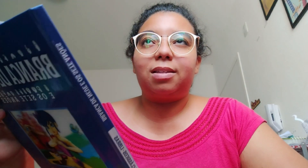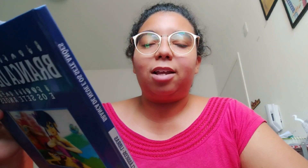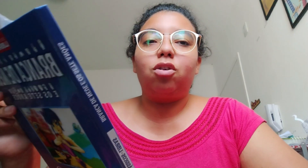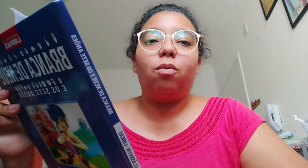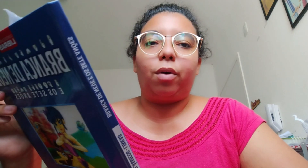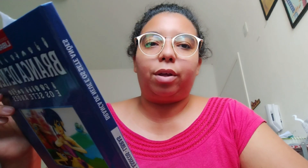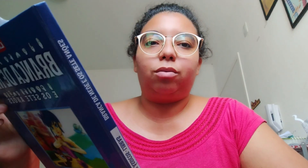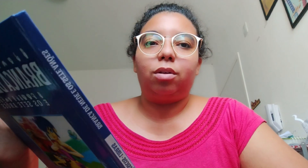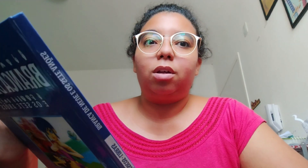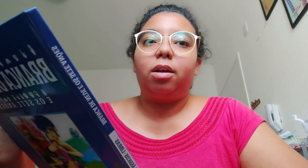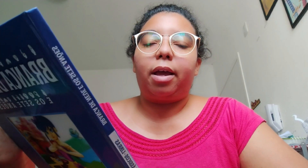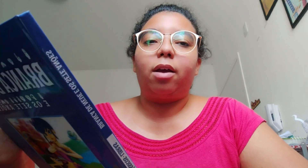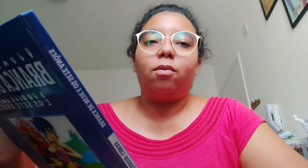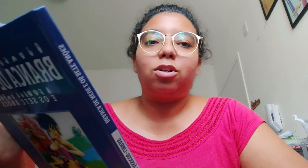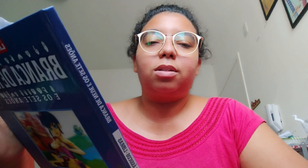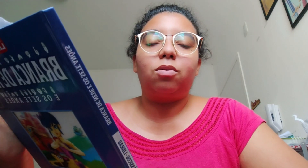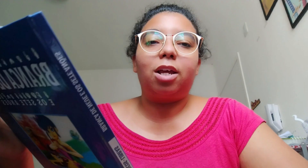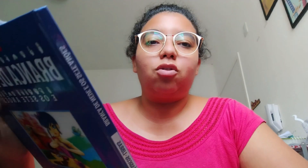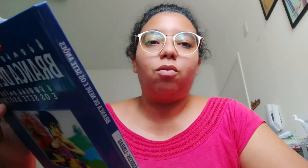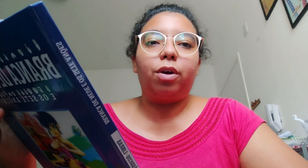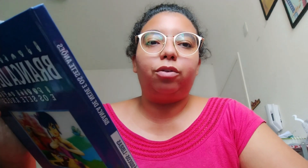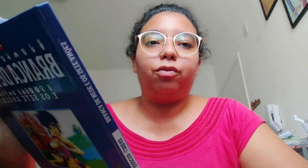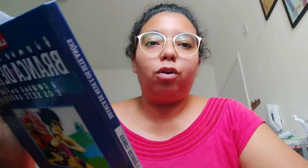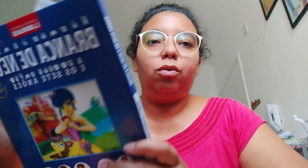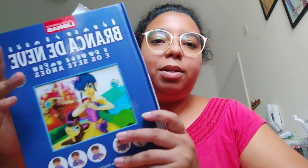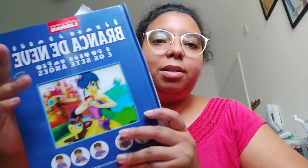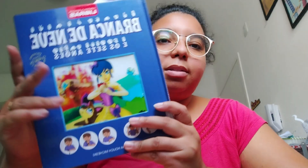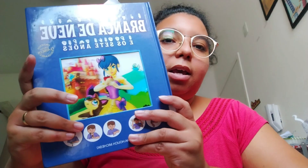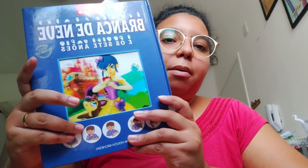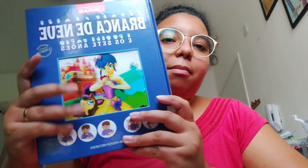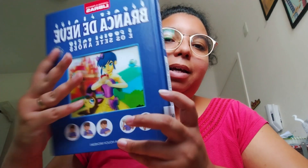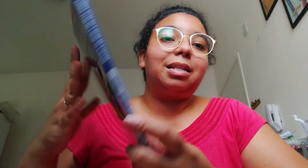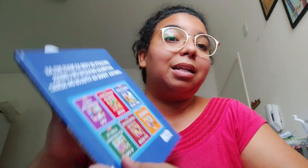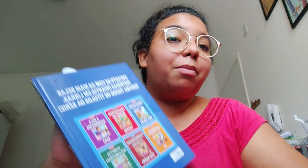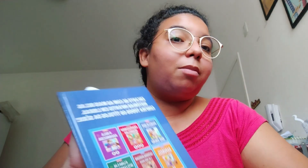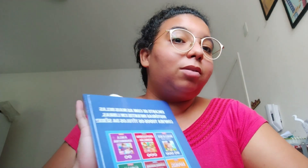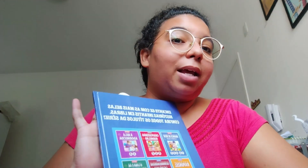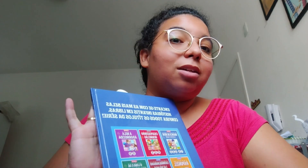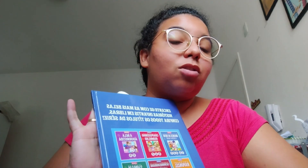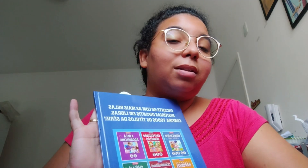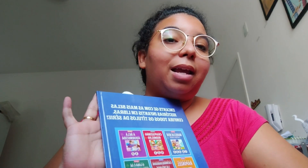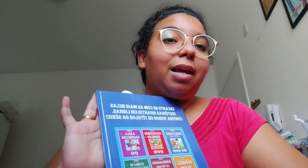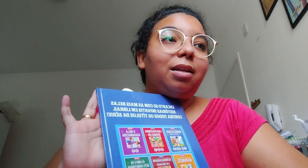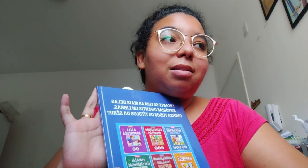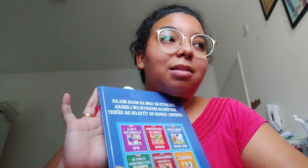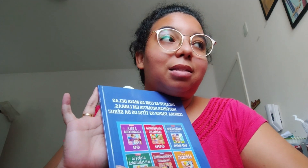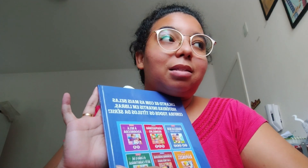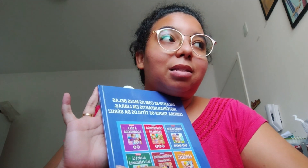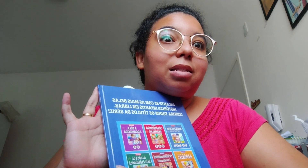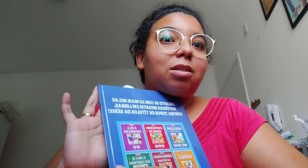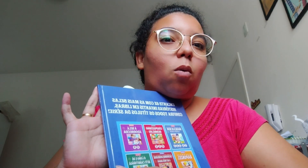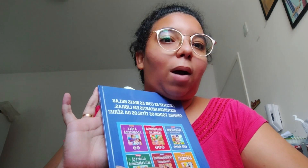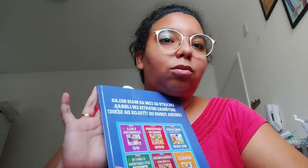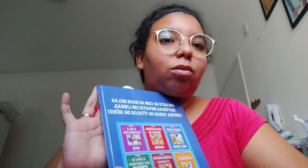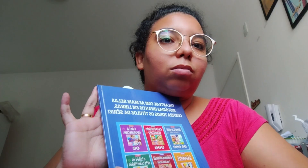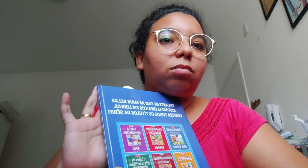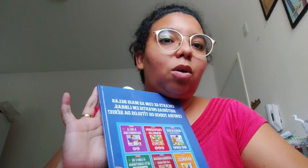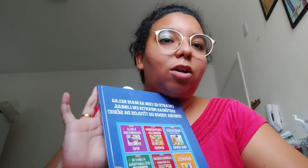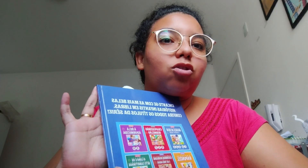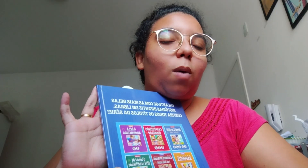7 ou 8. Eu acho que são 7 ou 8 volumes, mas lá na biblioteca só tem 4, eu acho, 4